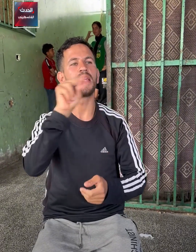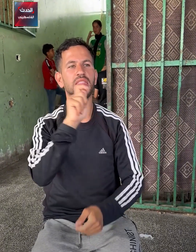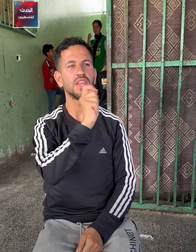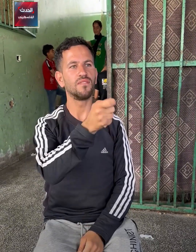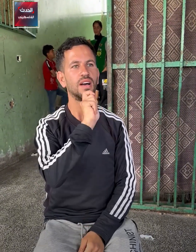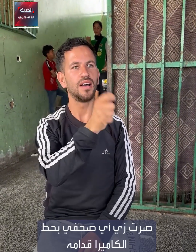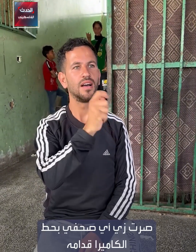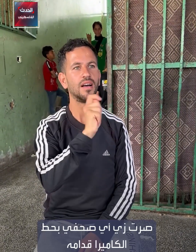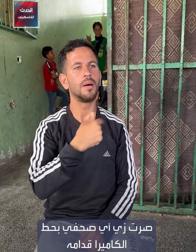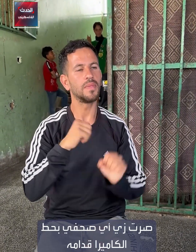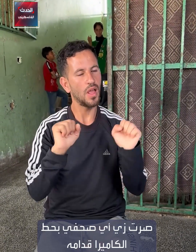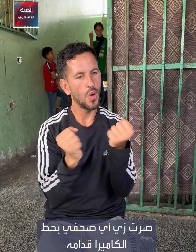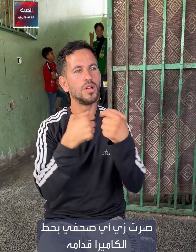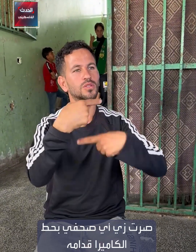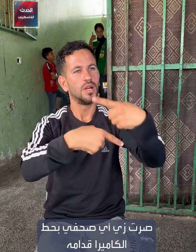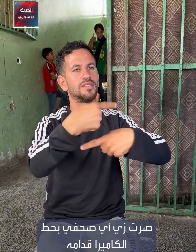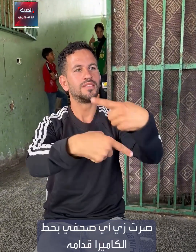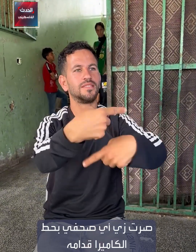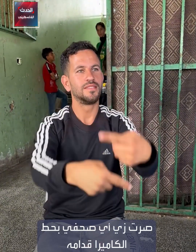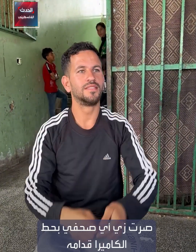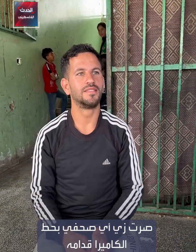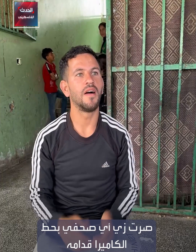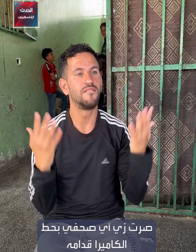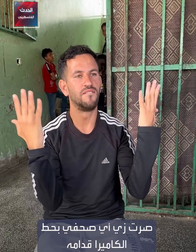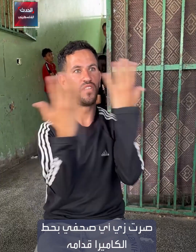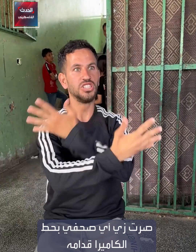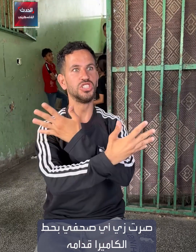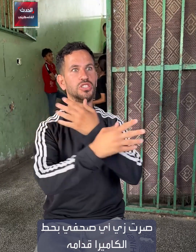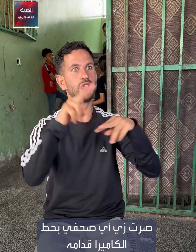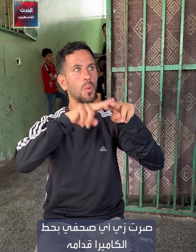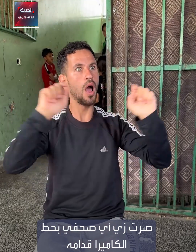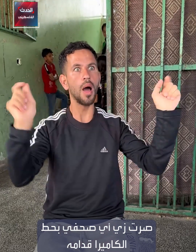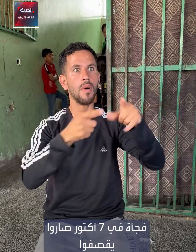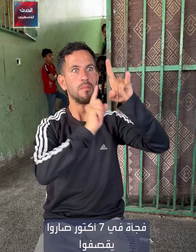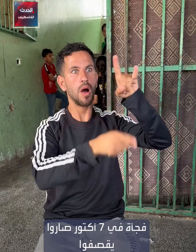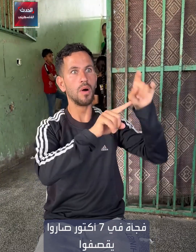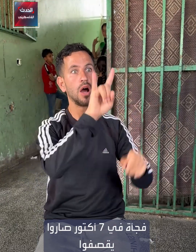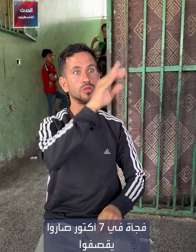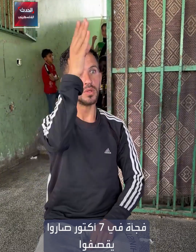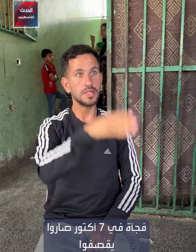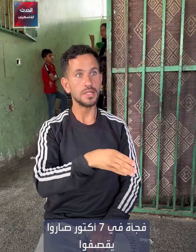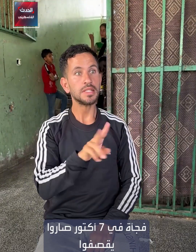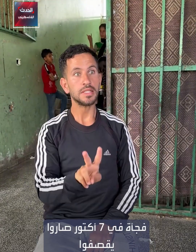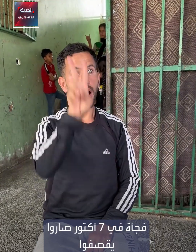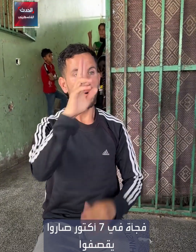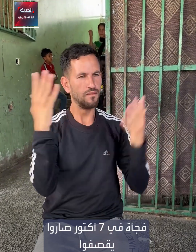تطورت صرت زي اي صحفي بحط الكاميرا قدامه واشر فجا ب 7